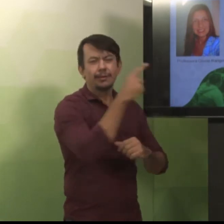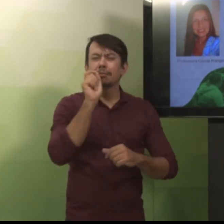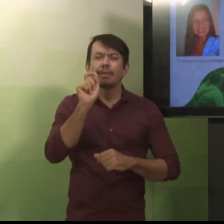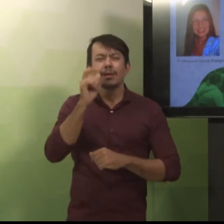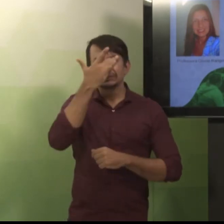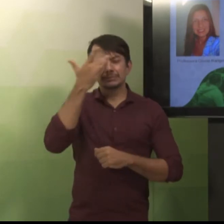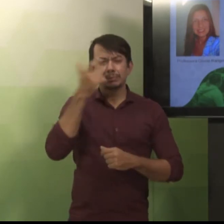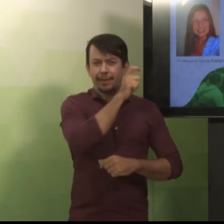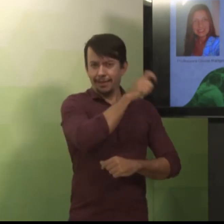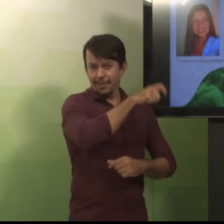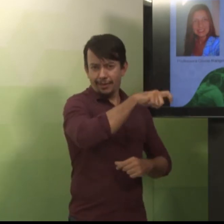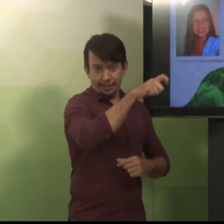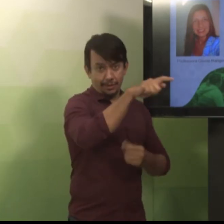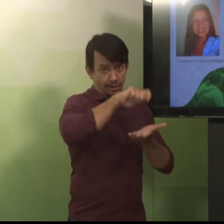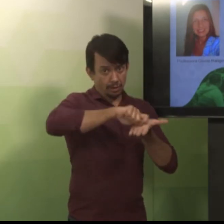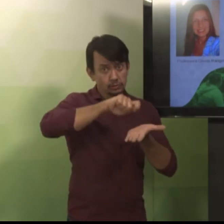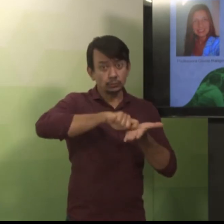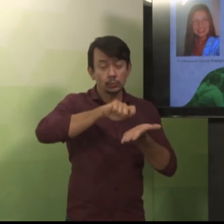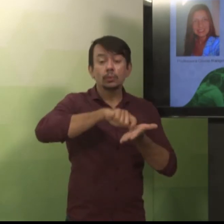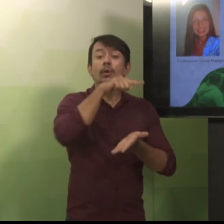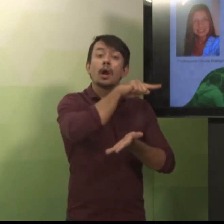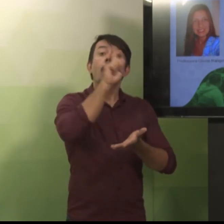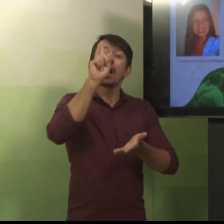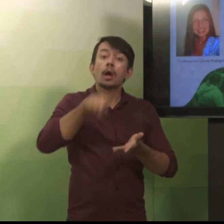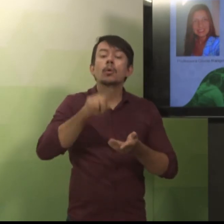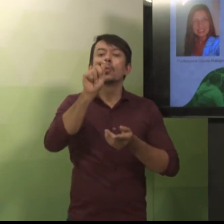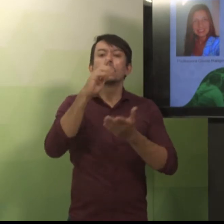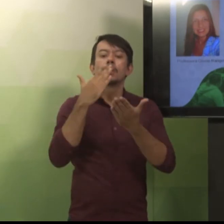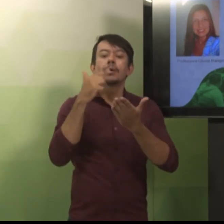aqui mostrarei para vocês algumas pessoas, alguns autores.